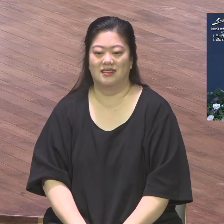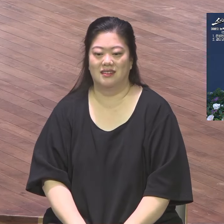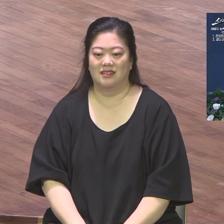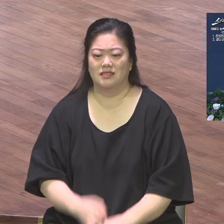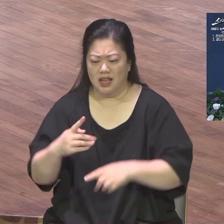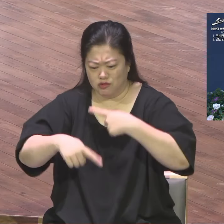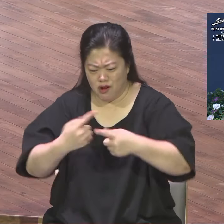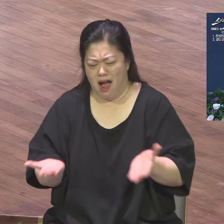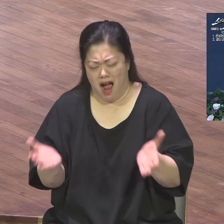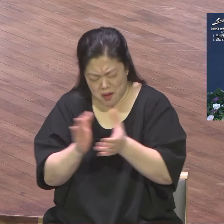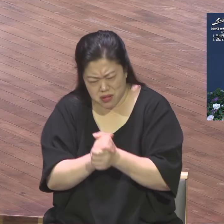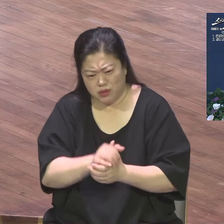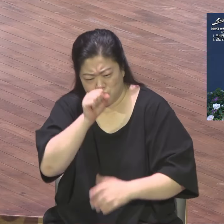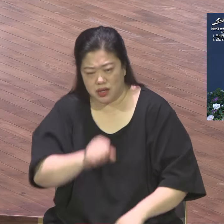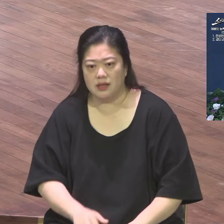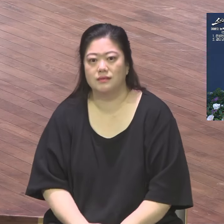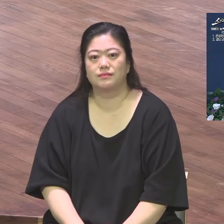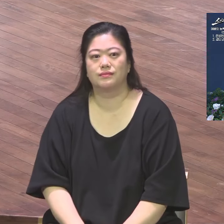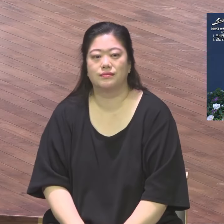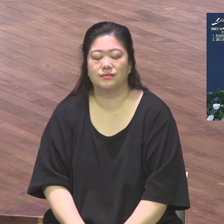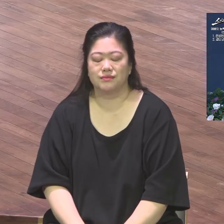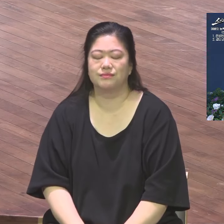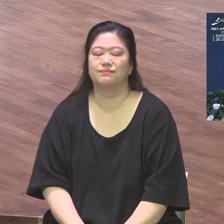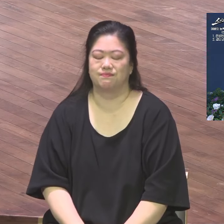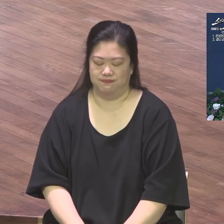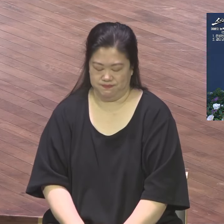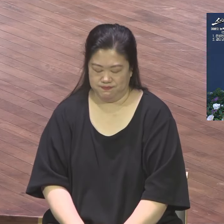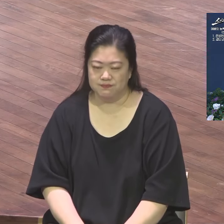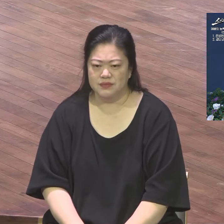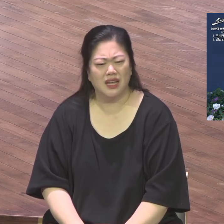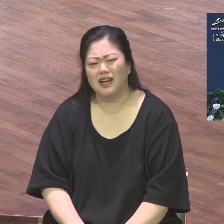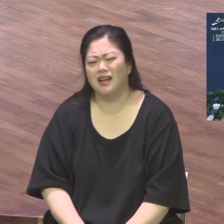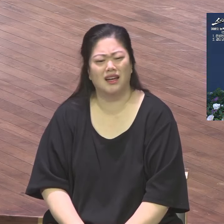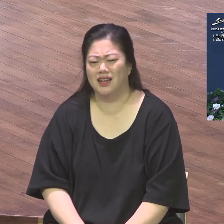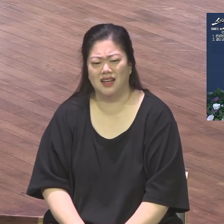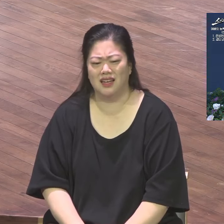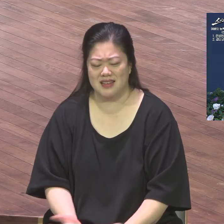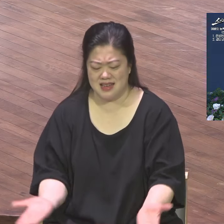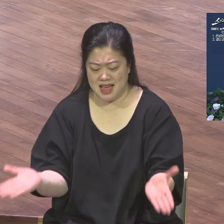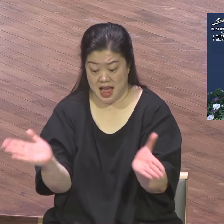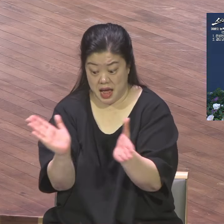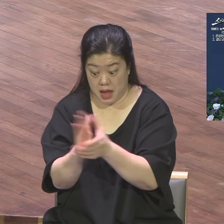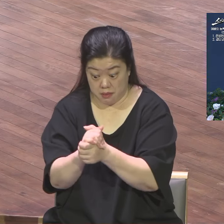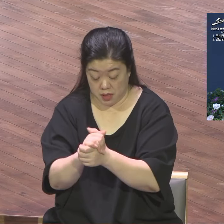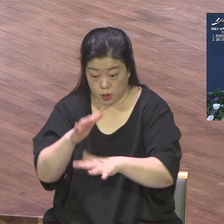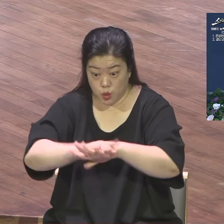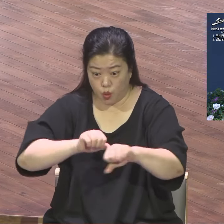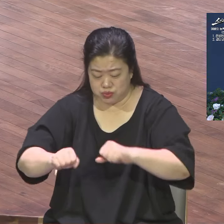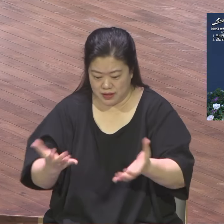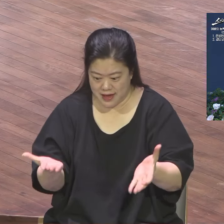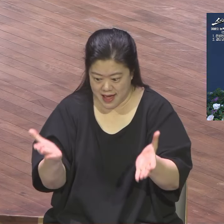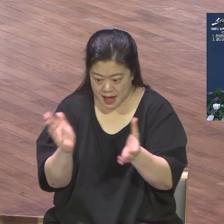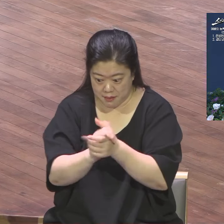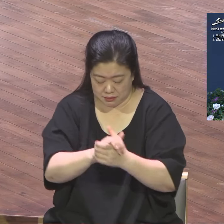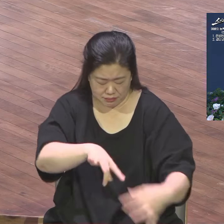그렇다니까요. 실제로 아멘 하는 순간에요, 내가 딱 기억한다. 아멘.